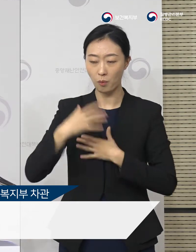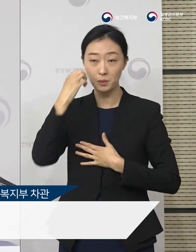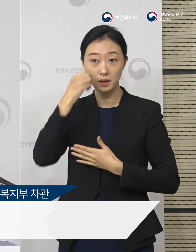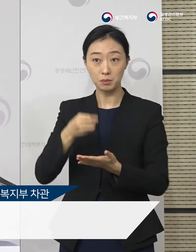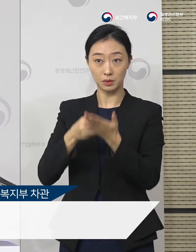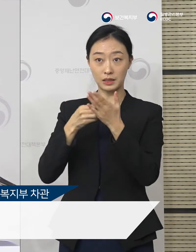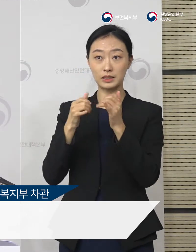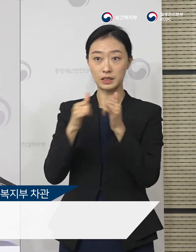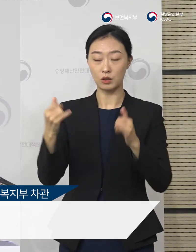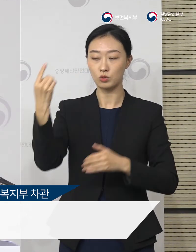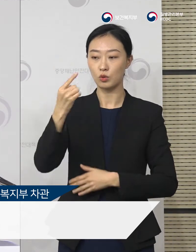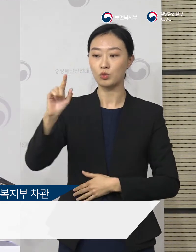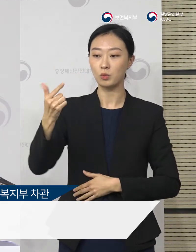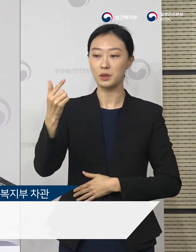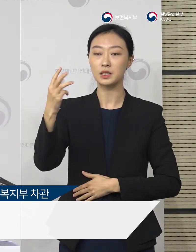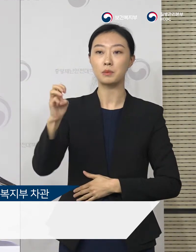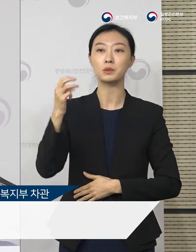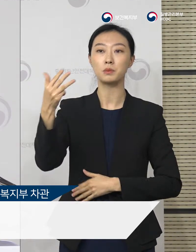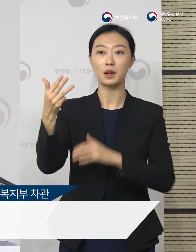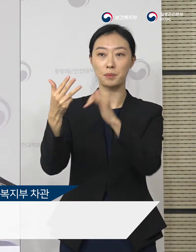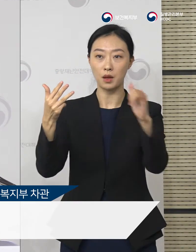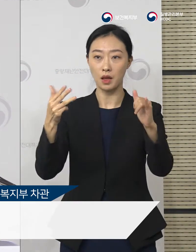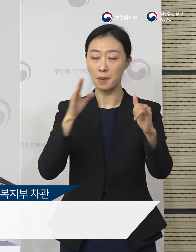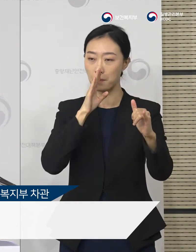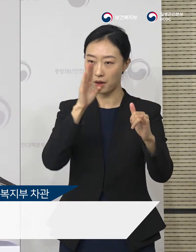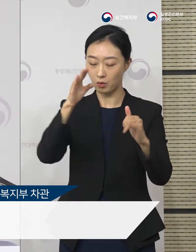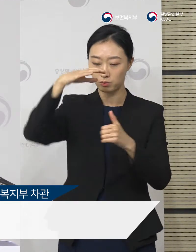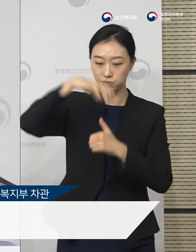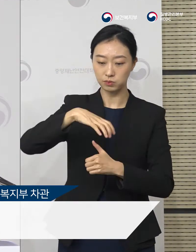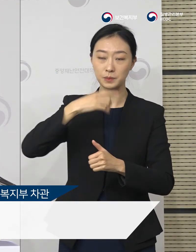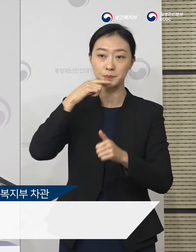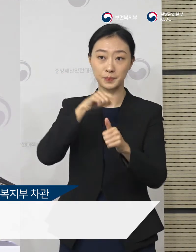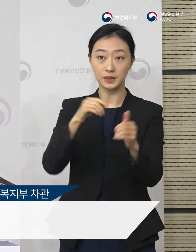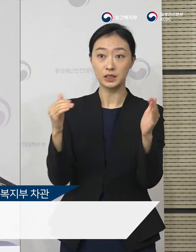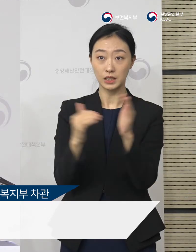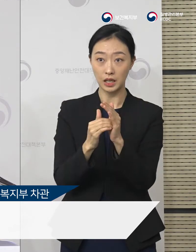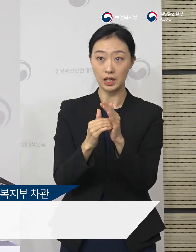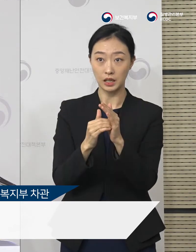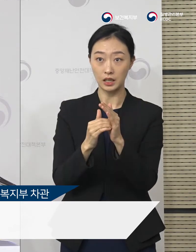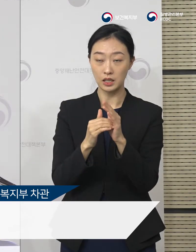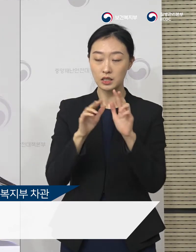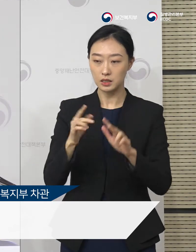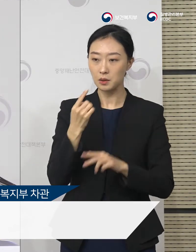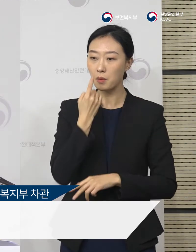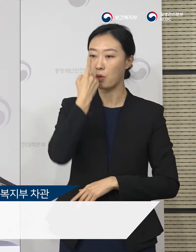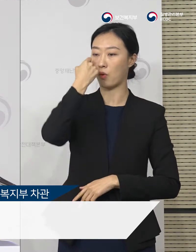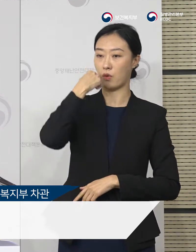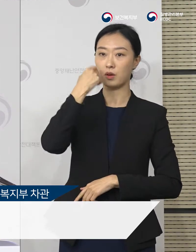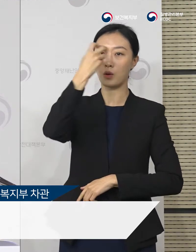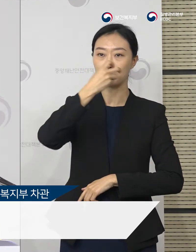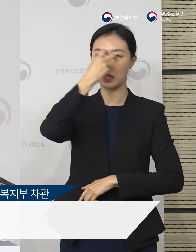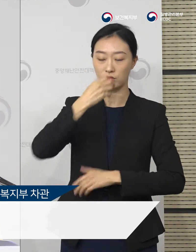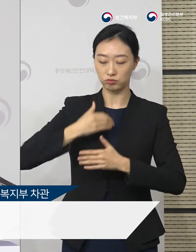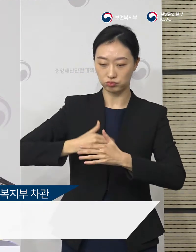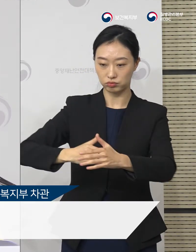유증상자 1,638명은 즉시 자가격리 조치하였고 진단검사를 실시할